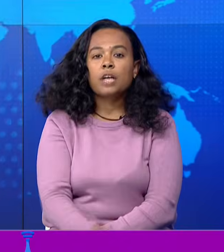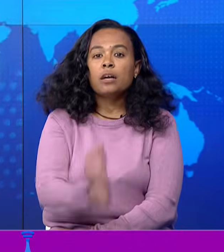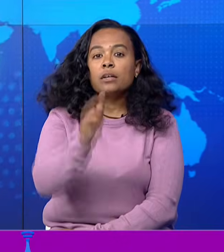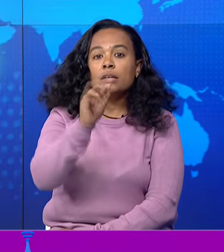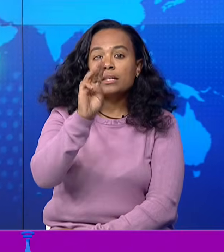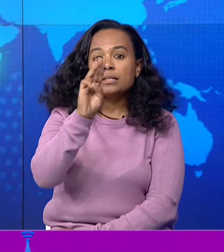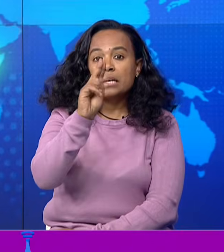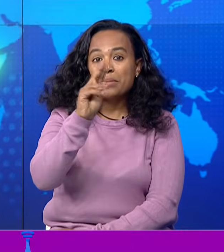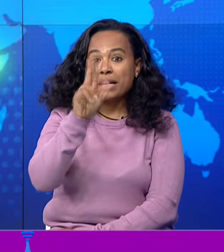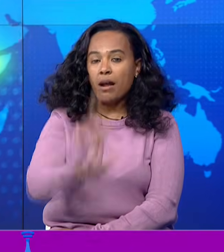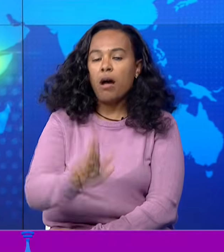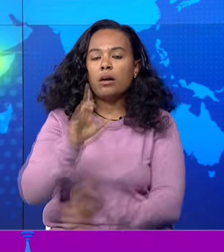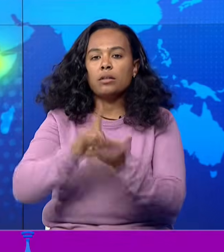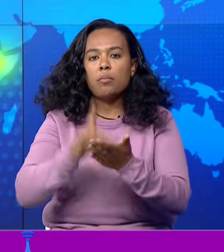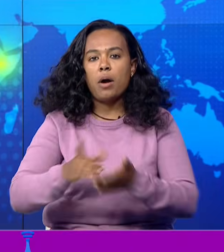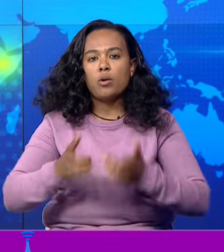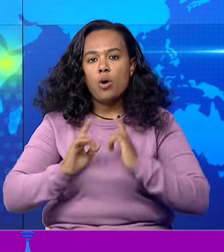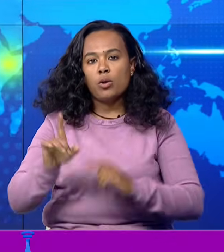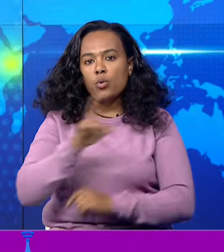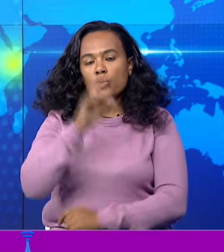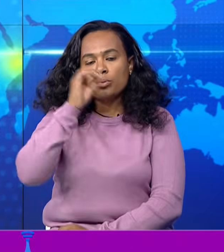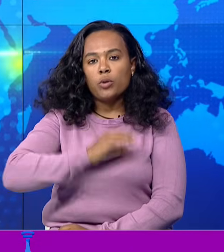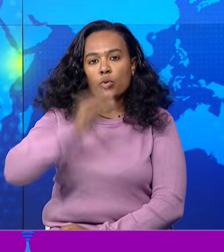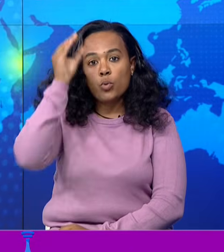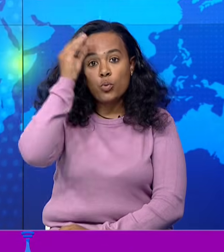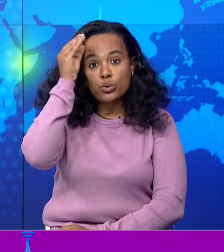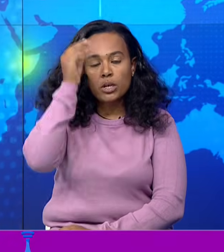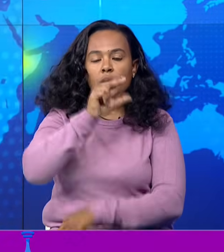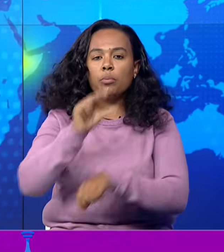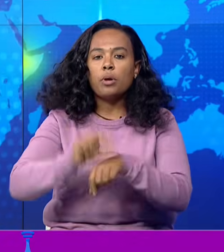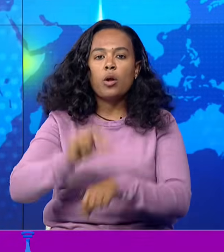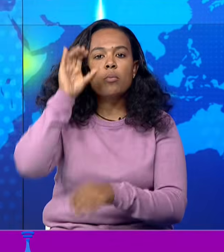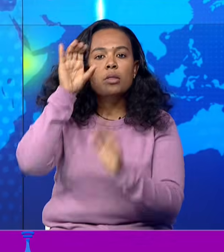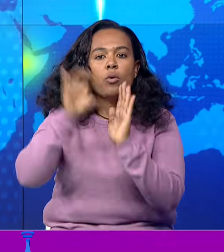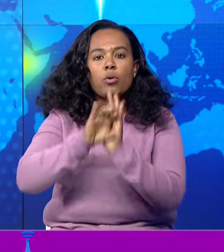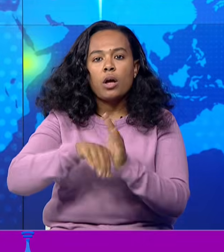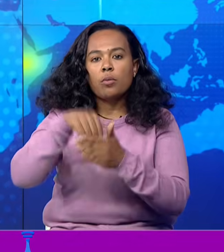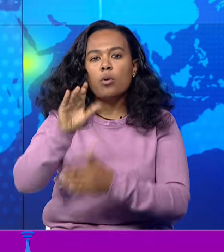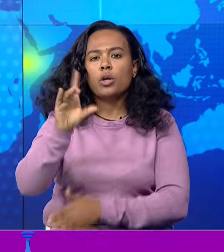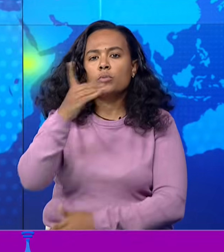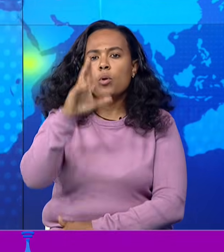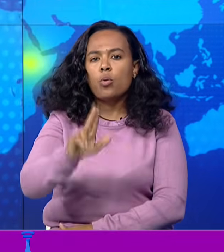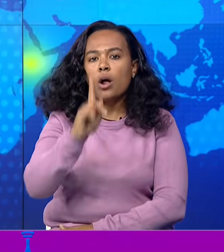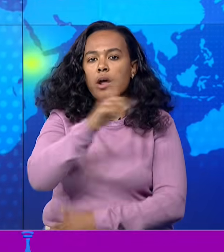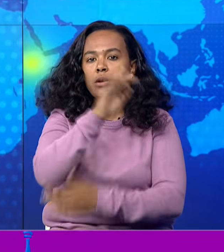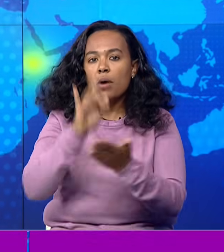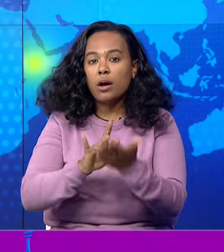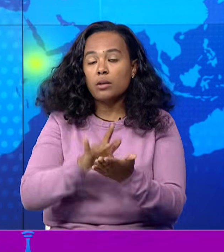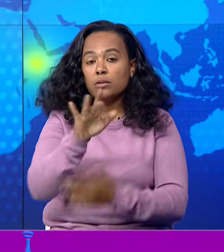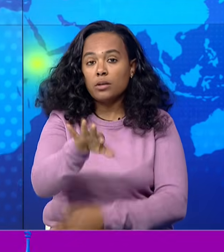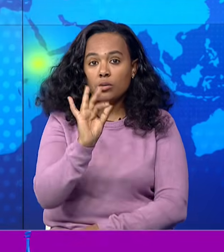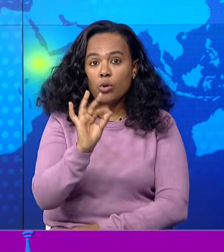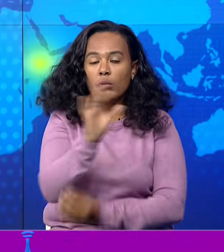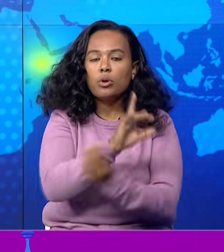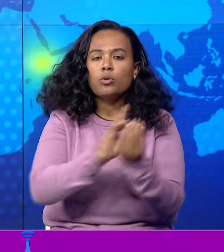የሰመራ ከተማ ነዋሪ የሆኑት አቶ ሁሴን ቡራሃባ የብሔራዊ መታወቂያ ለማውጣት በኮራ የአንድ ማዕከል አገልግሎት ተገኝተዋል።